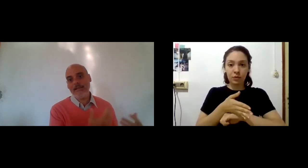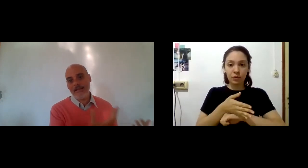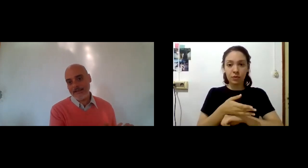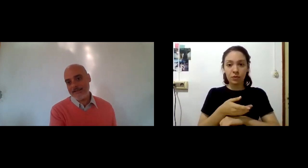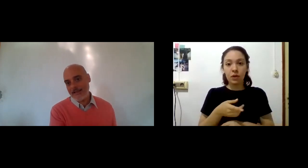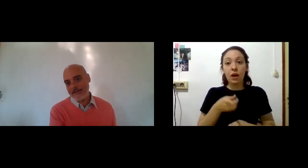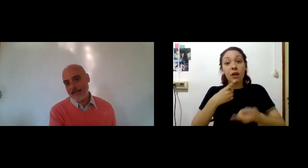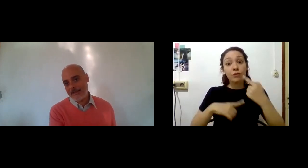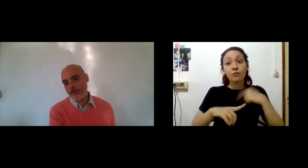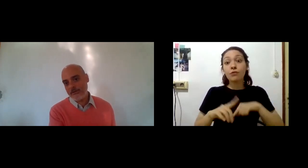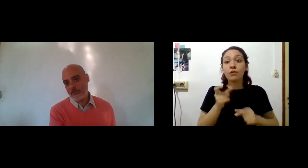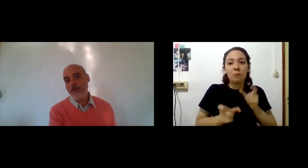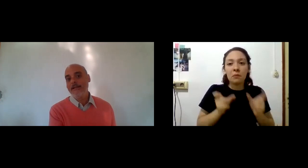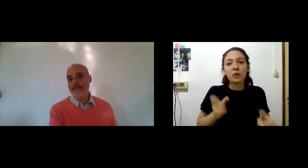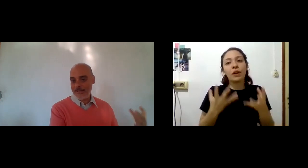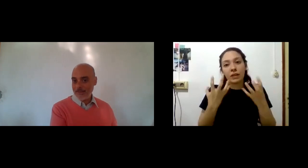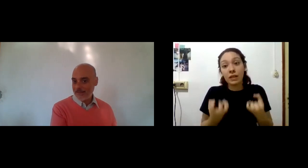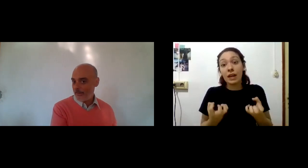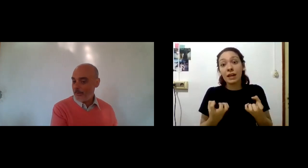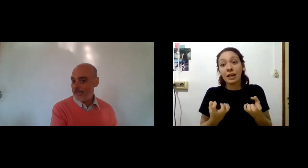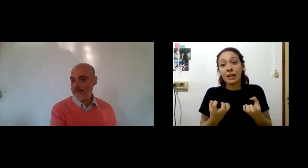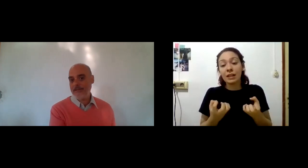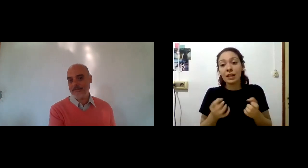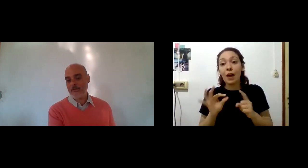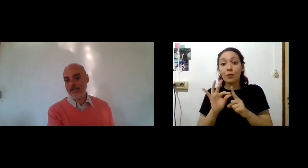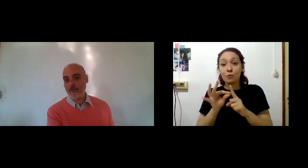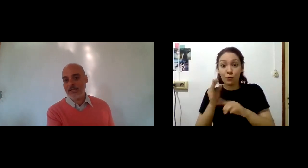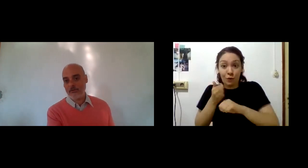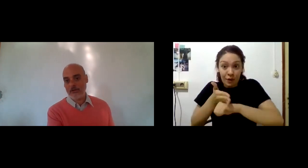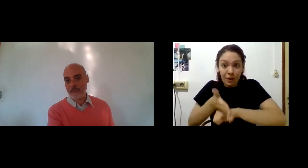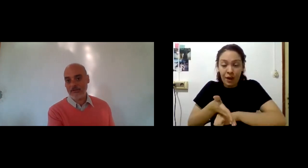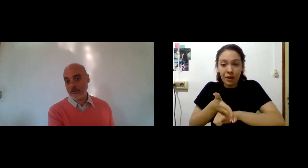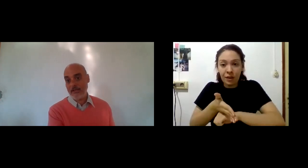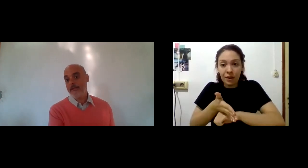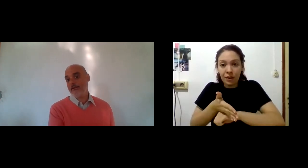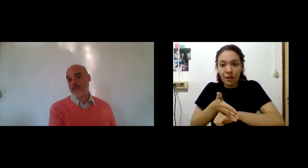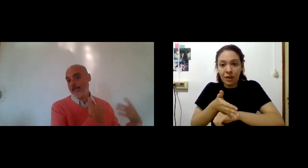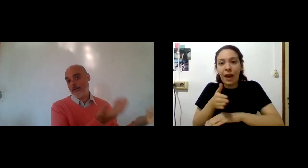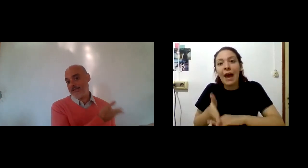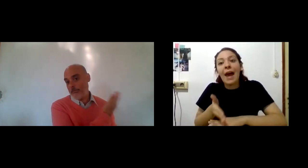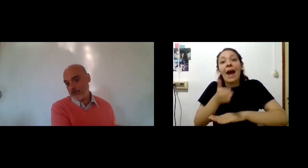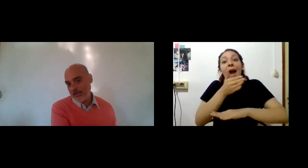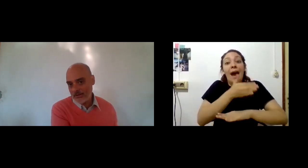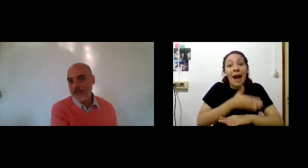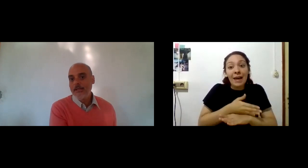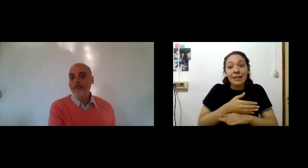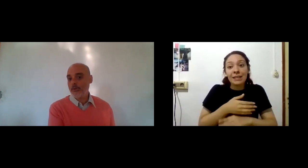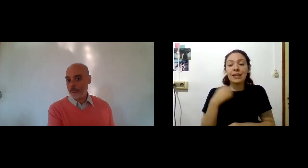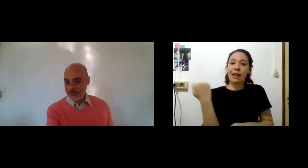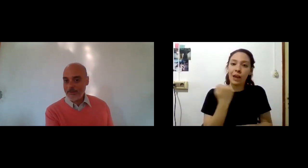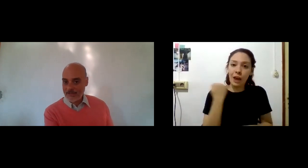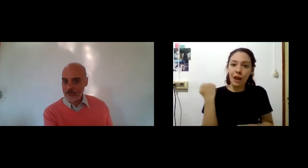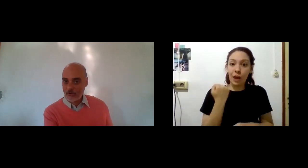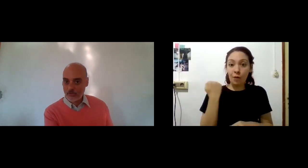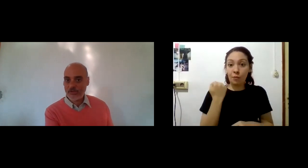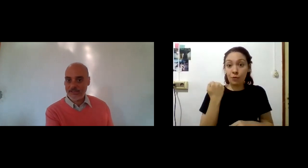quienes quieran ingresar a la TWILSU deberían pasar previamente, si no tienen contacto con la comunidad sorda y no saben la lengua de señas por otro lado,